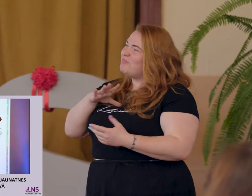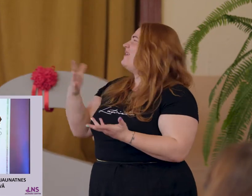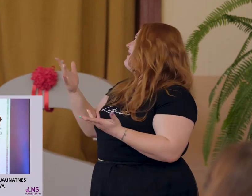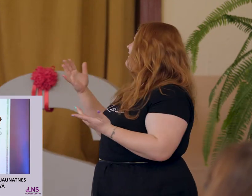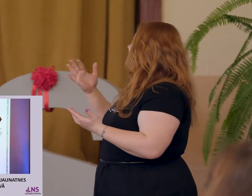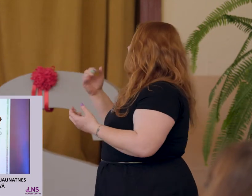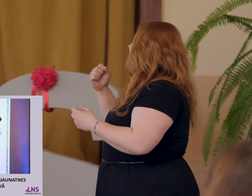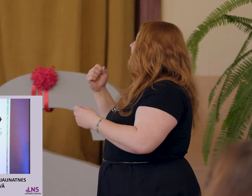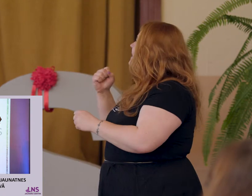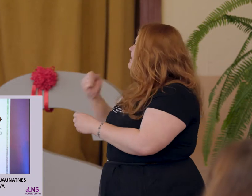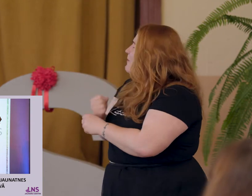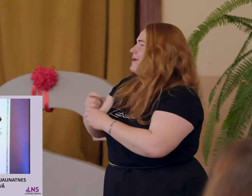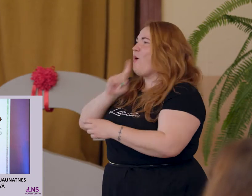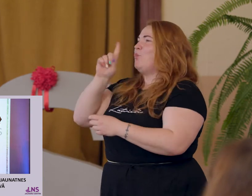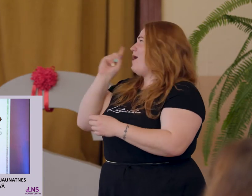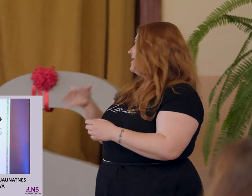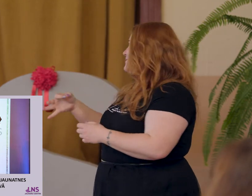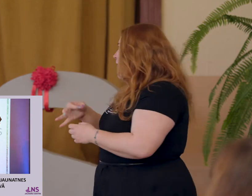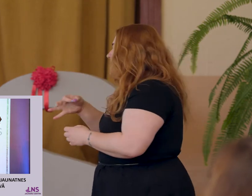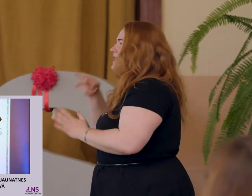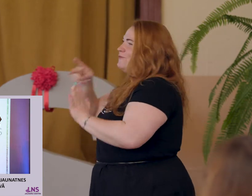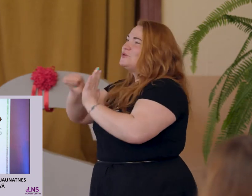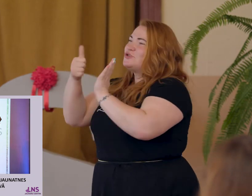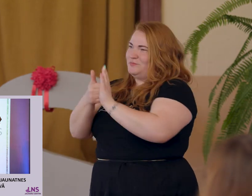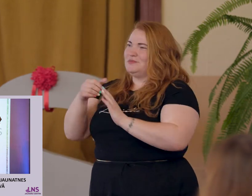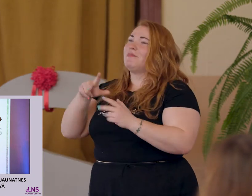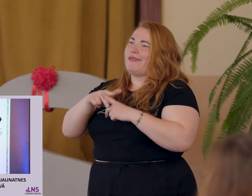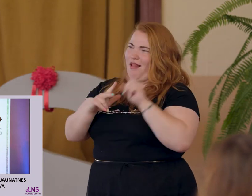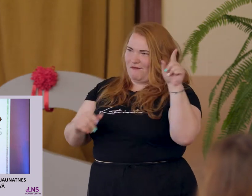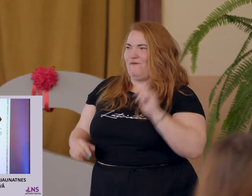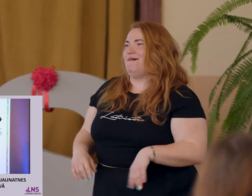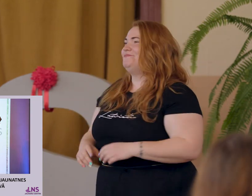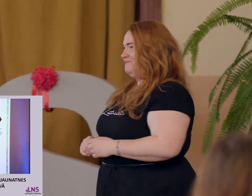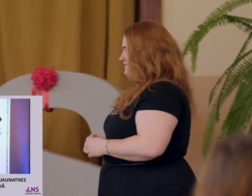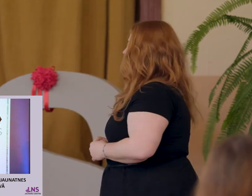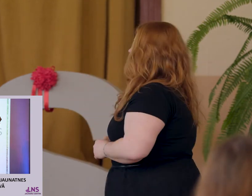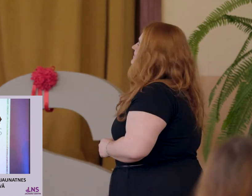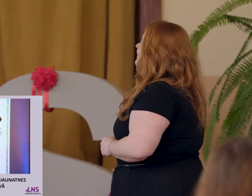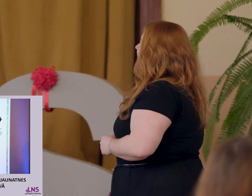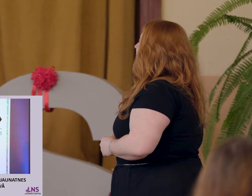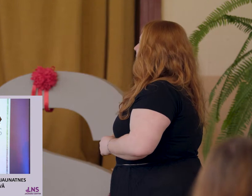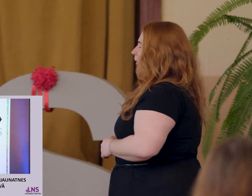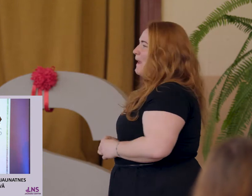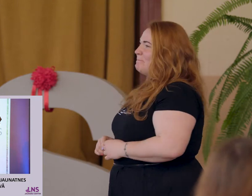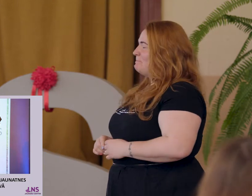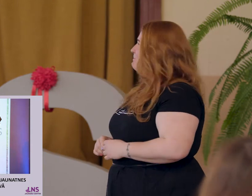Un arī, protams, mēs arī organizējam darbīgākā jaunatne organizācija, tas bija Jelgavā notika.